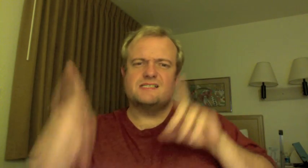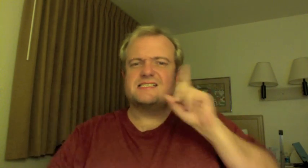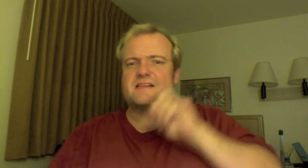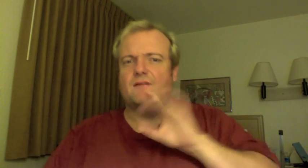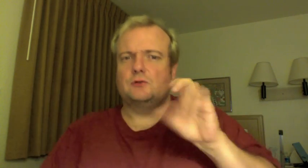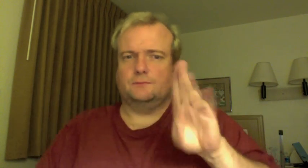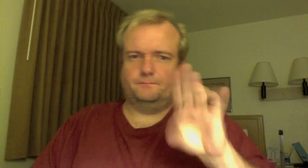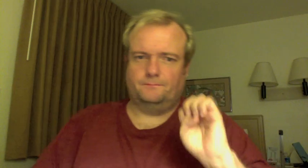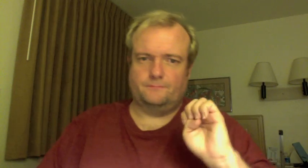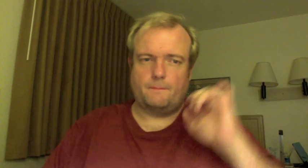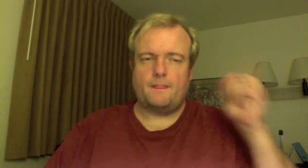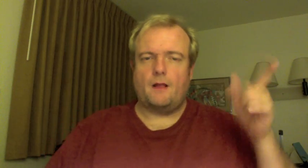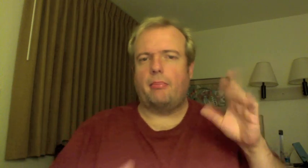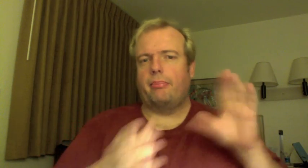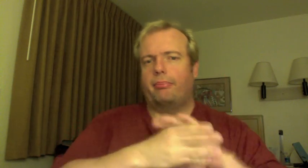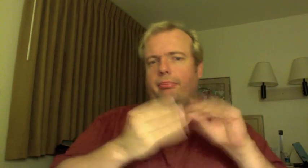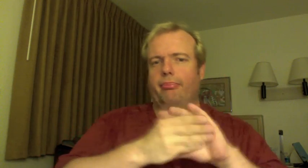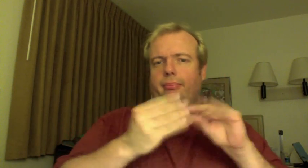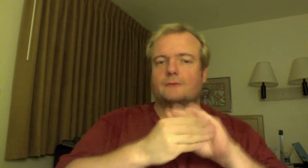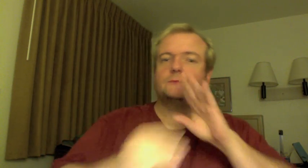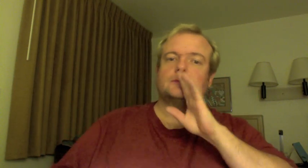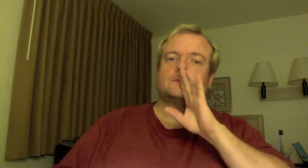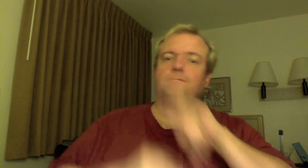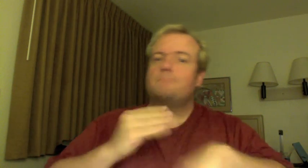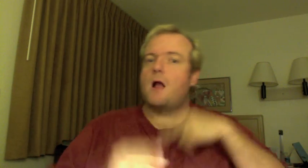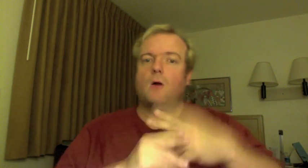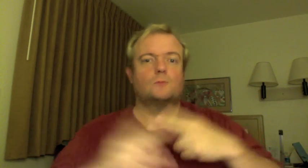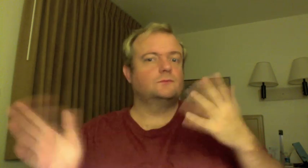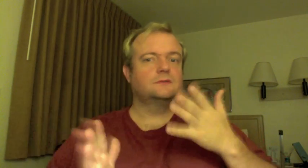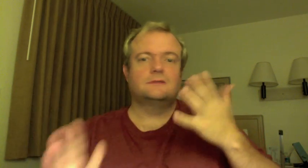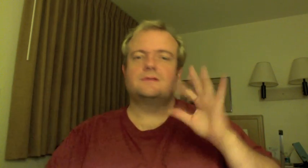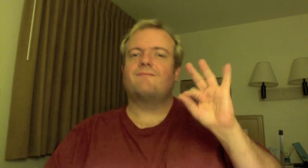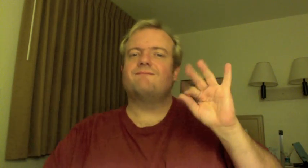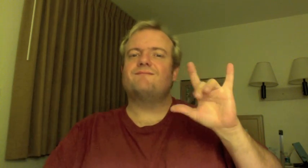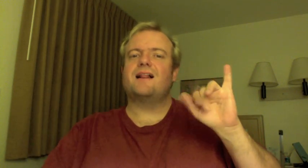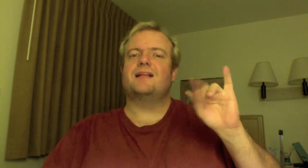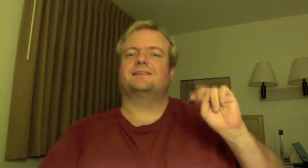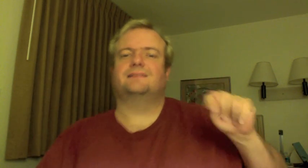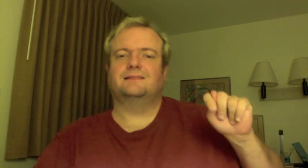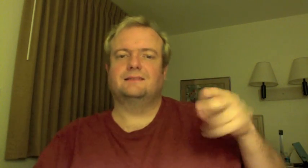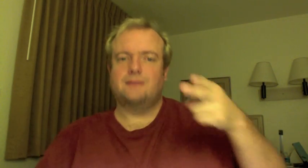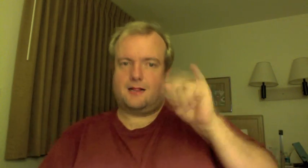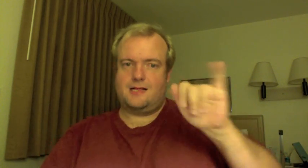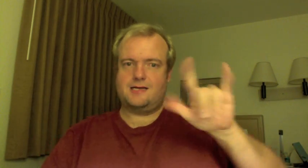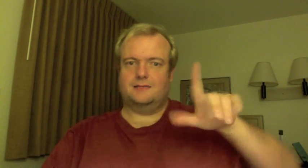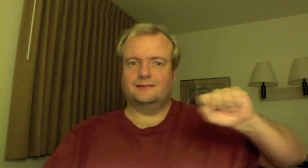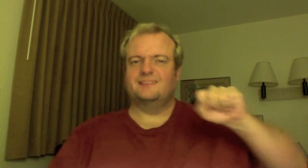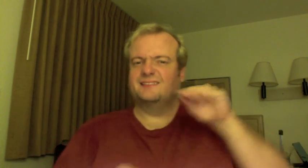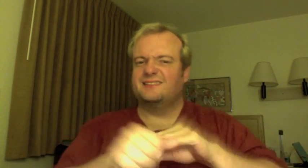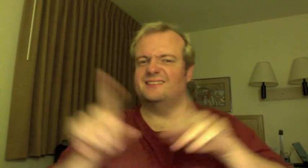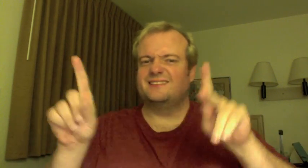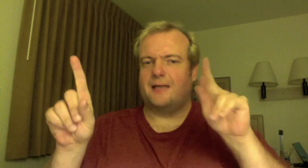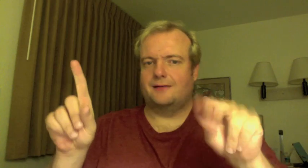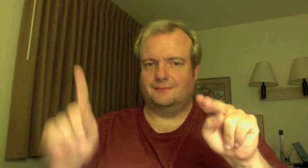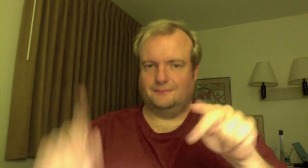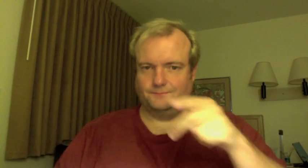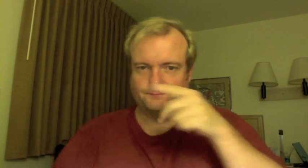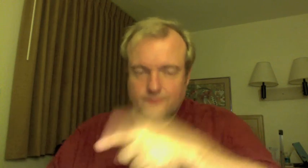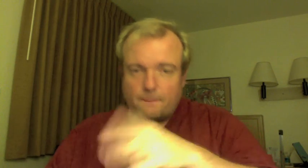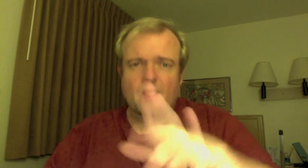就是法国机场那个事件呢，对我们这项目呢，也敲了。 The French airport incident was a wake-up call for us. We organized experts